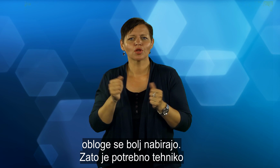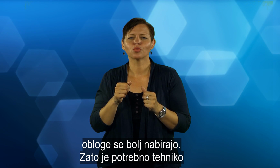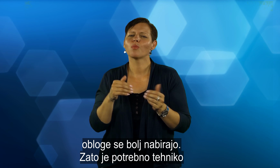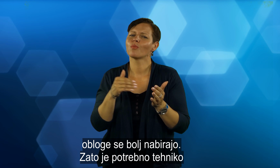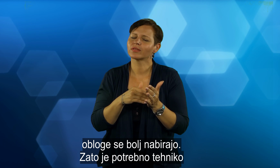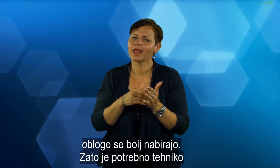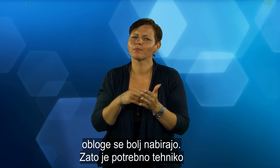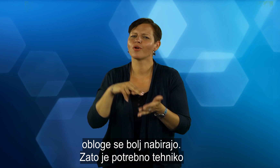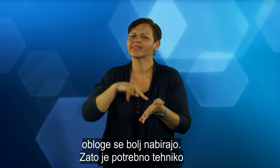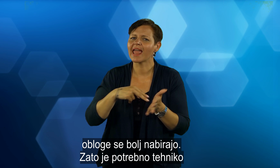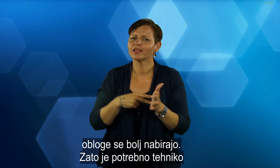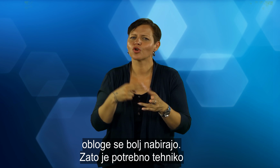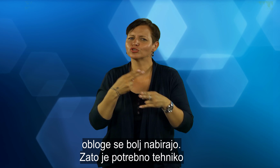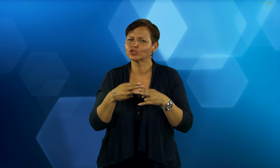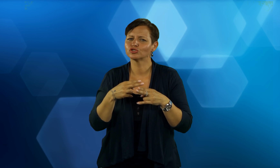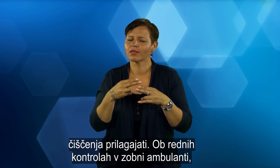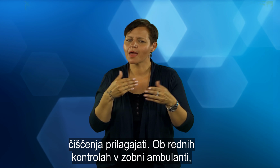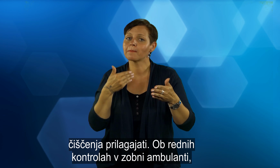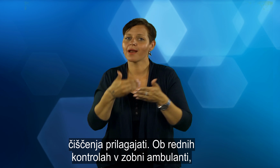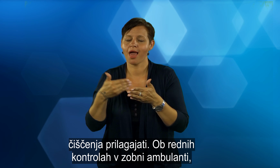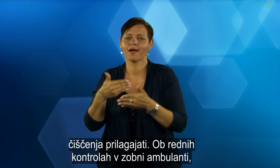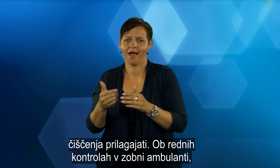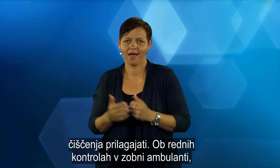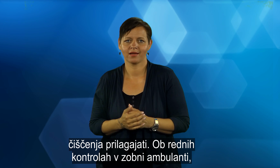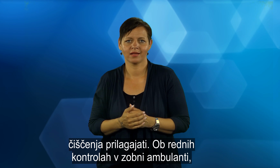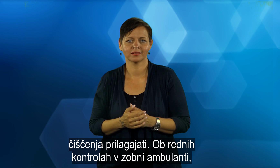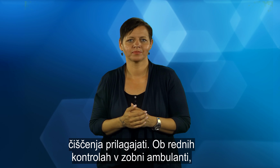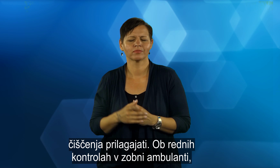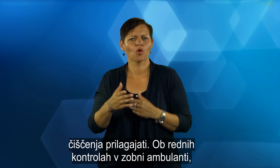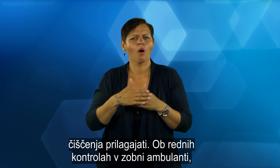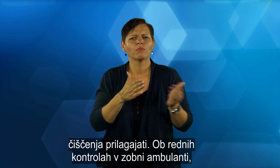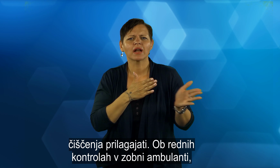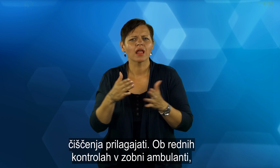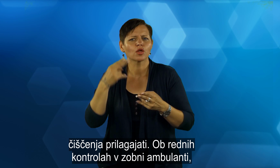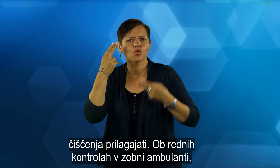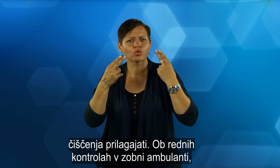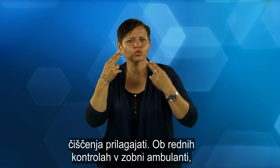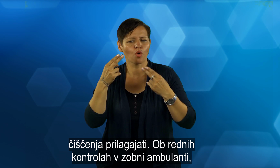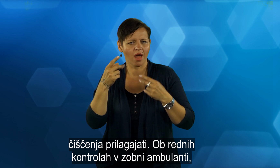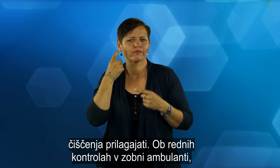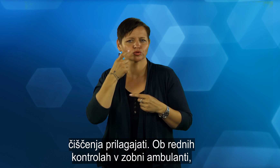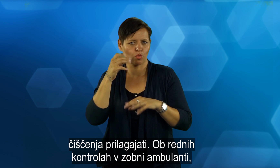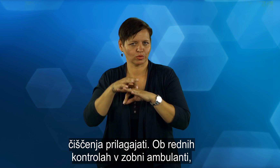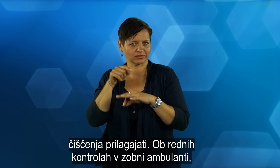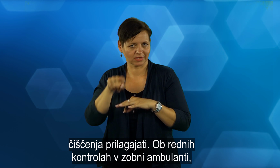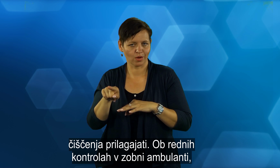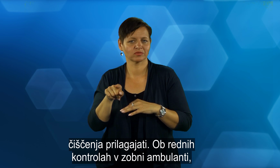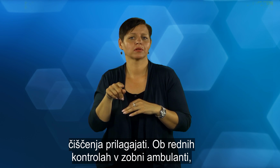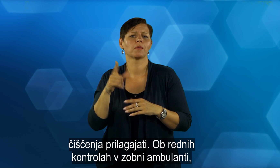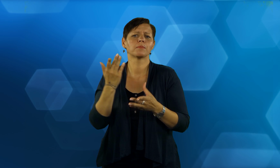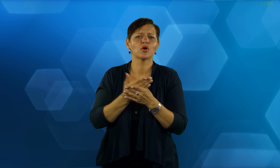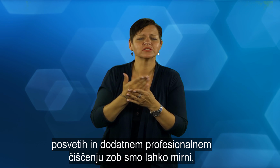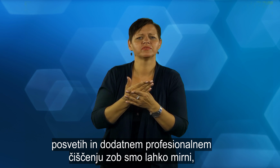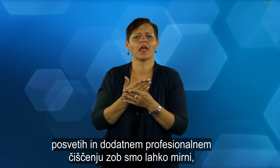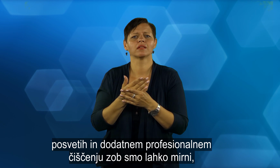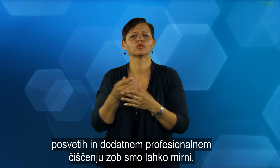Zato je potrebno tehniko čiščenja prilagajati. Ob rednih kontrolah v zobni ambulanti, posvetih in